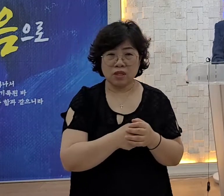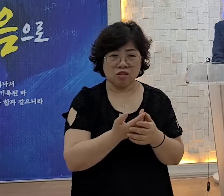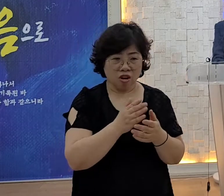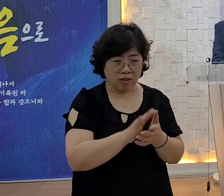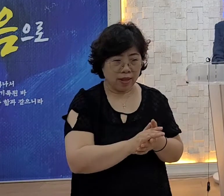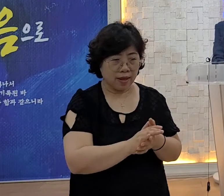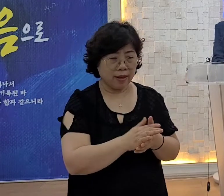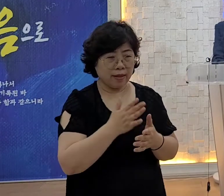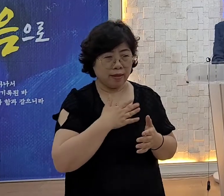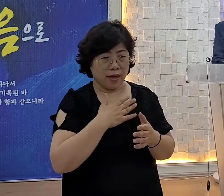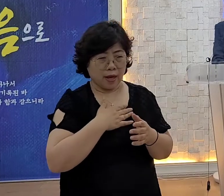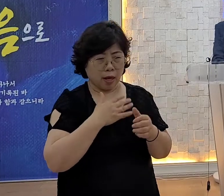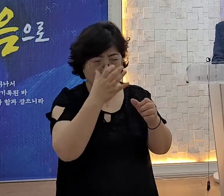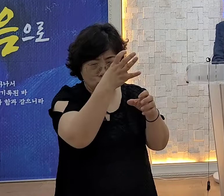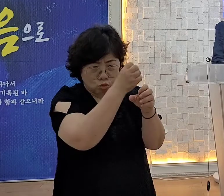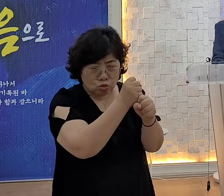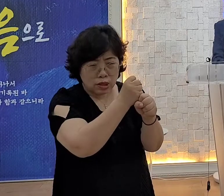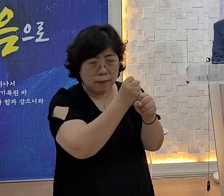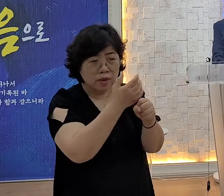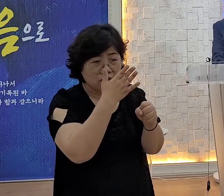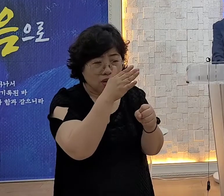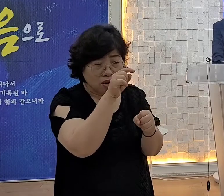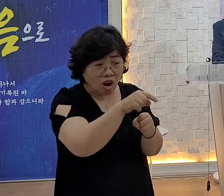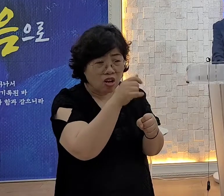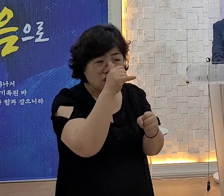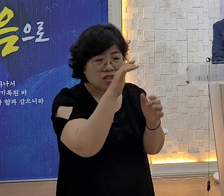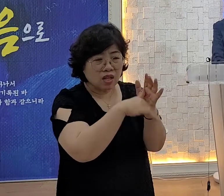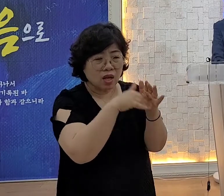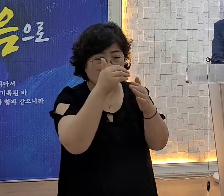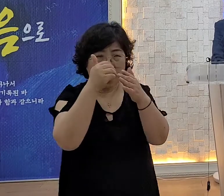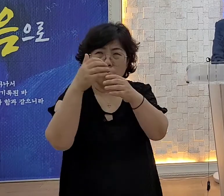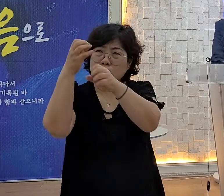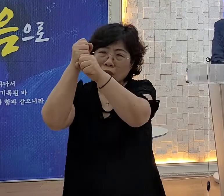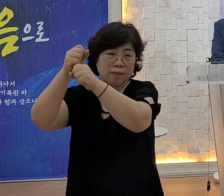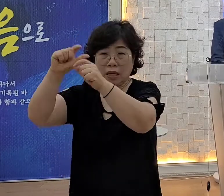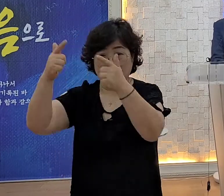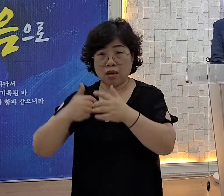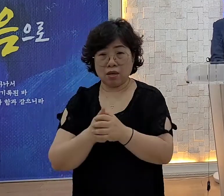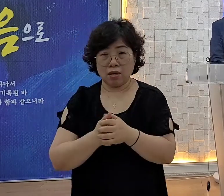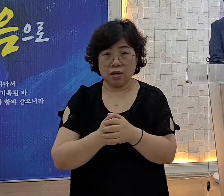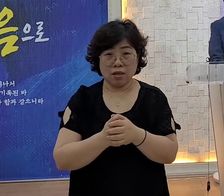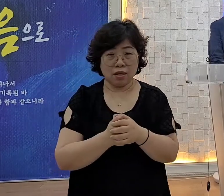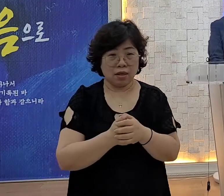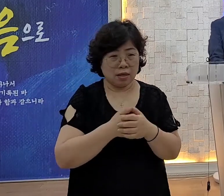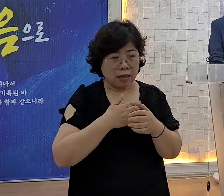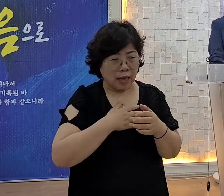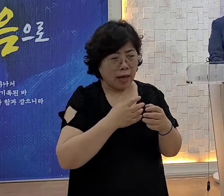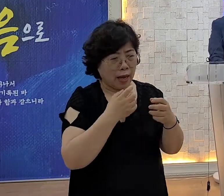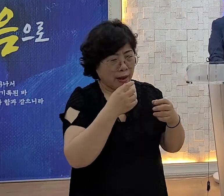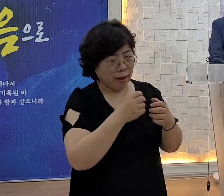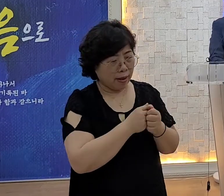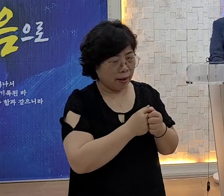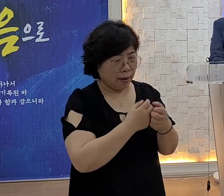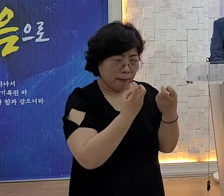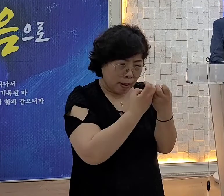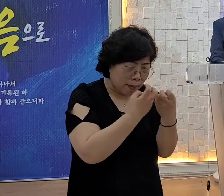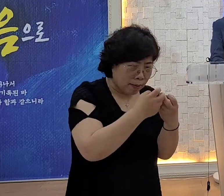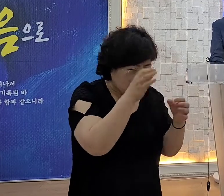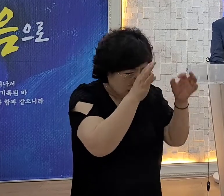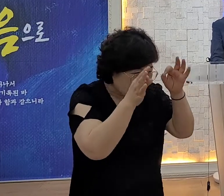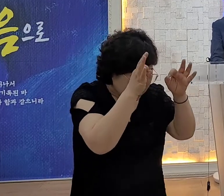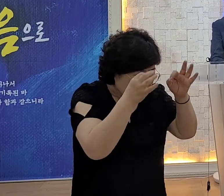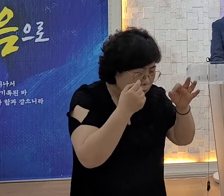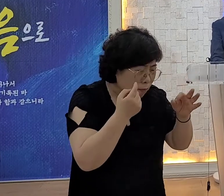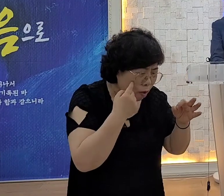썩은 동아줄이라도 하나 붙잡을 거 있으면 우리는 그렇게 안 한다. 다른 거 다 의지하고 해보다가 나중에 안 되면 그때서 하나님 앞에